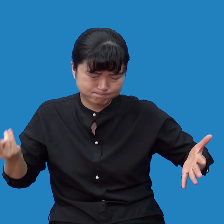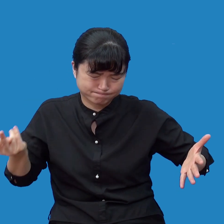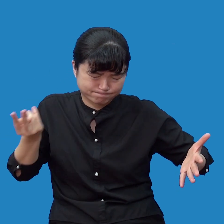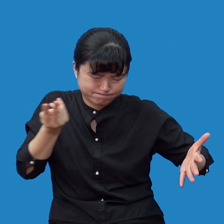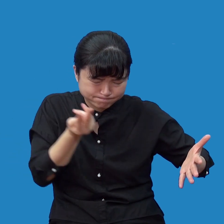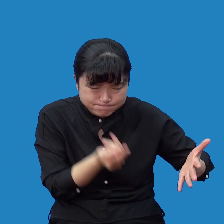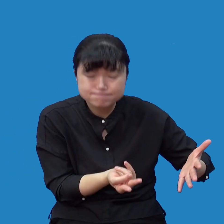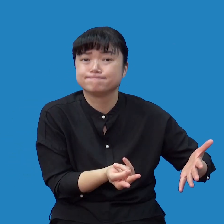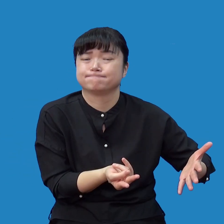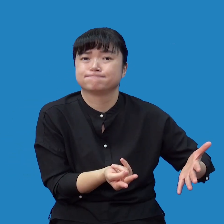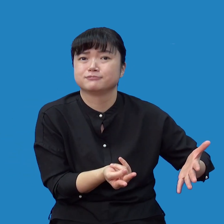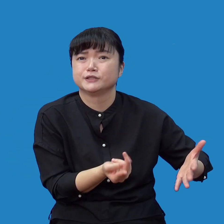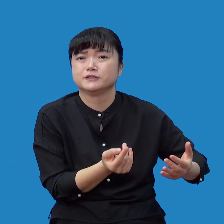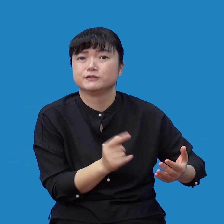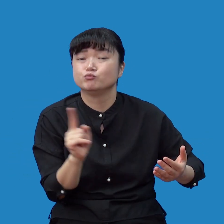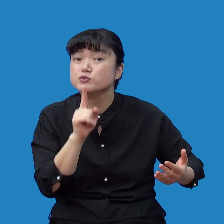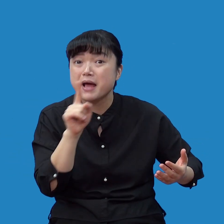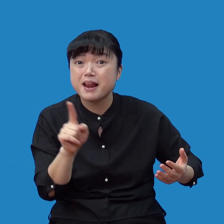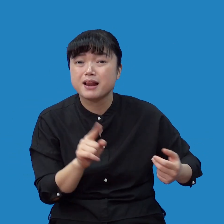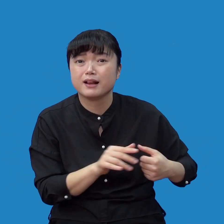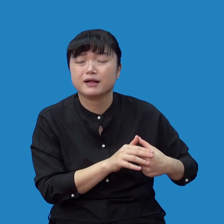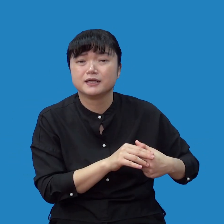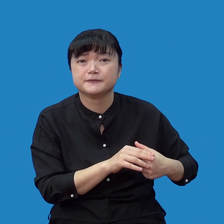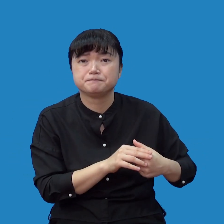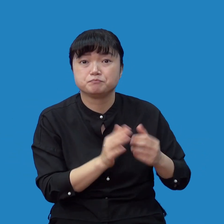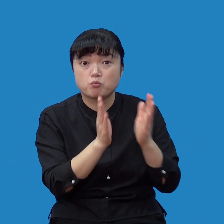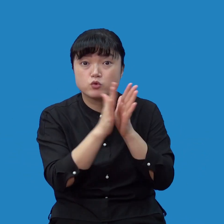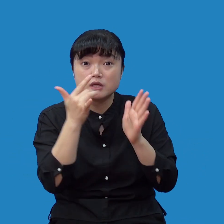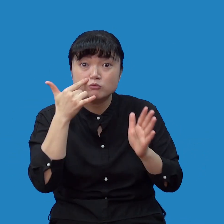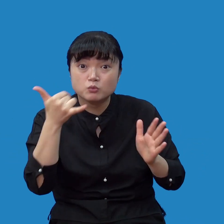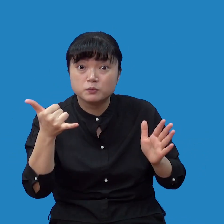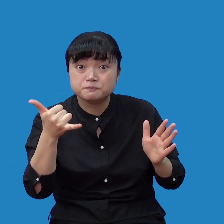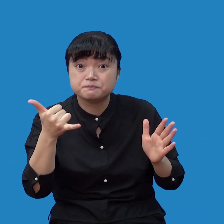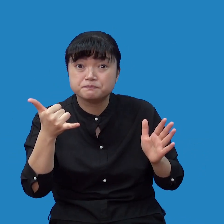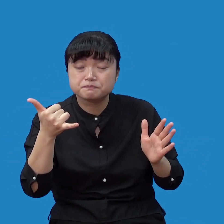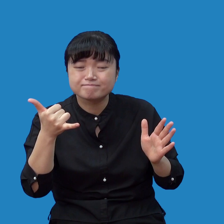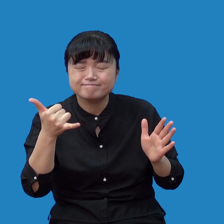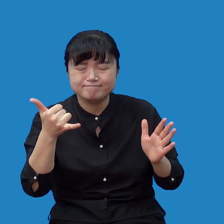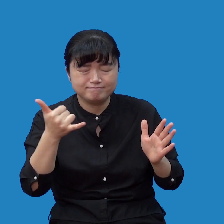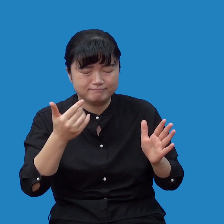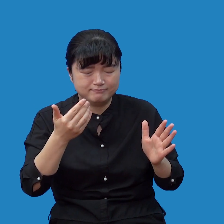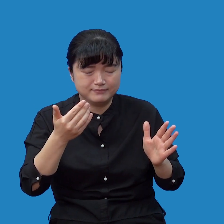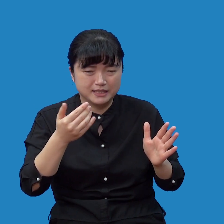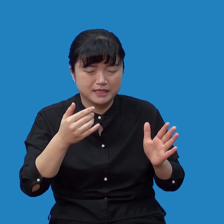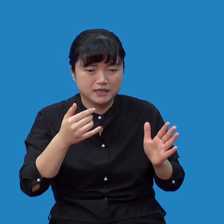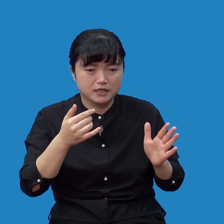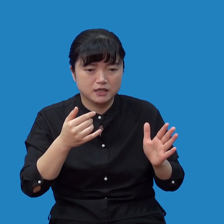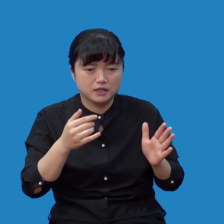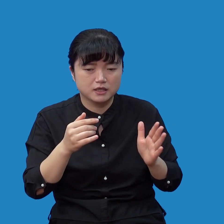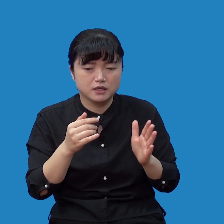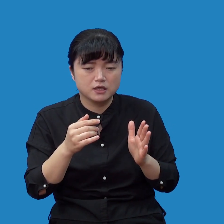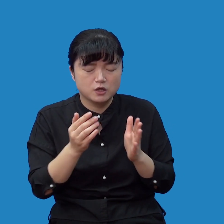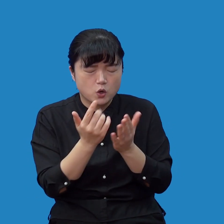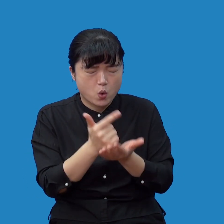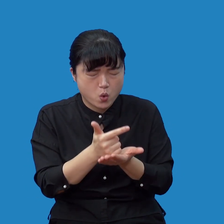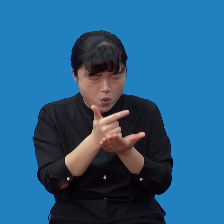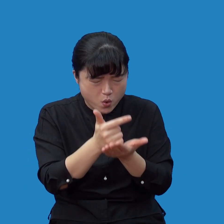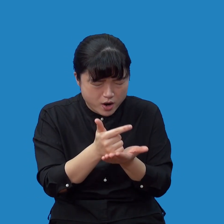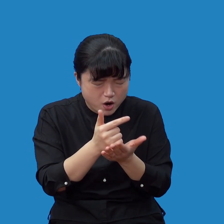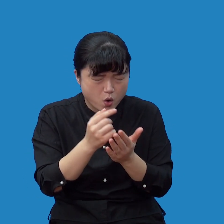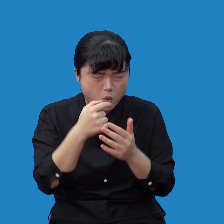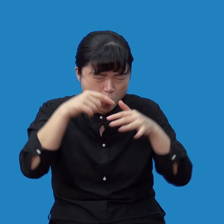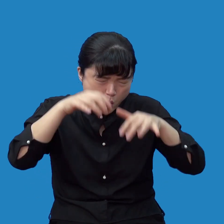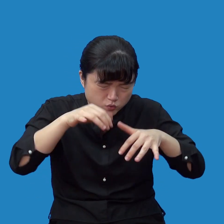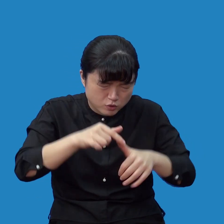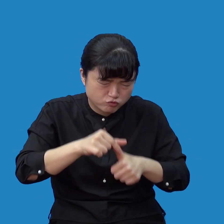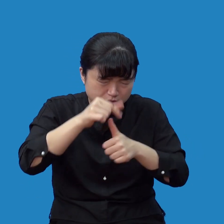무슨 말인가? 이 모세의 부모가 앞서 노아의 가족을 홍수에서 구원하신 하나님께서 이